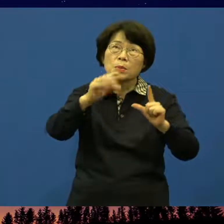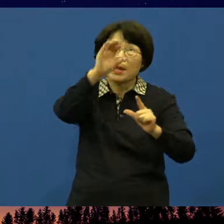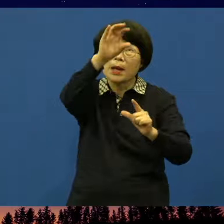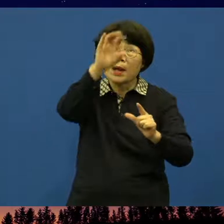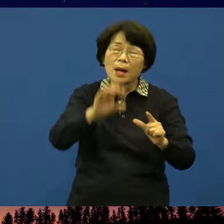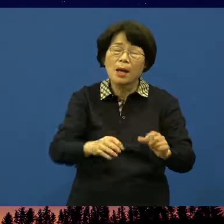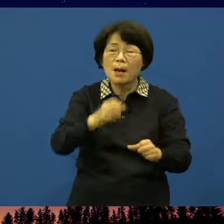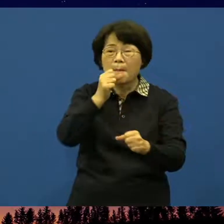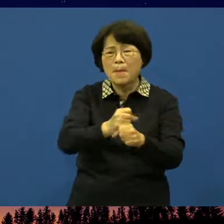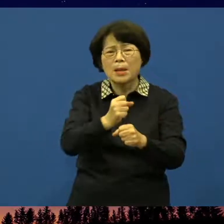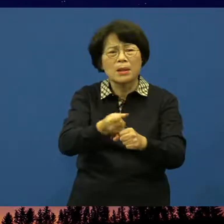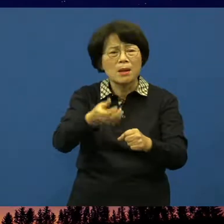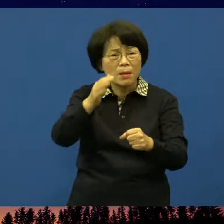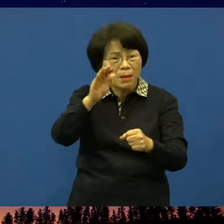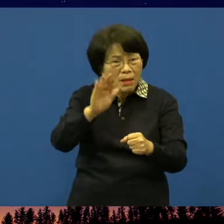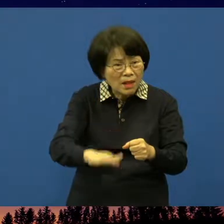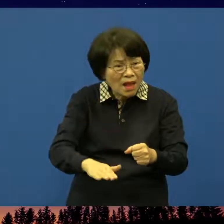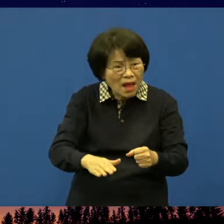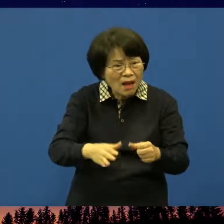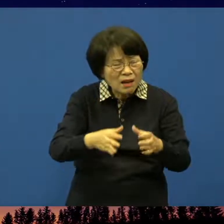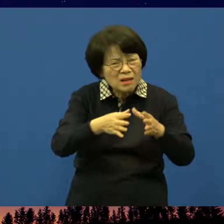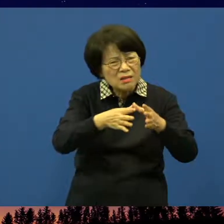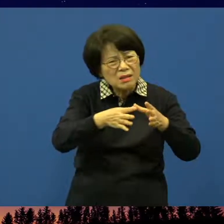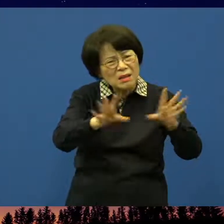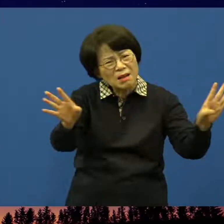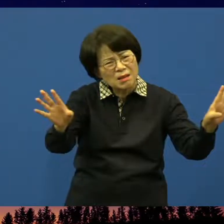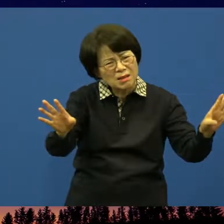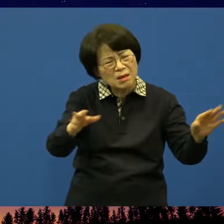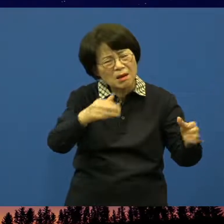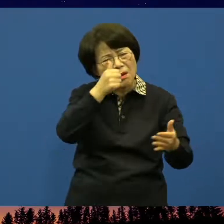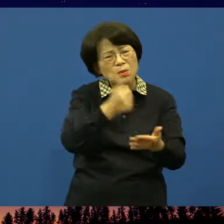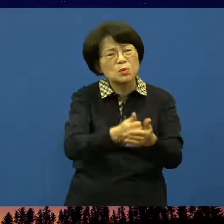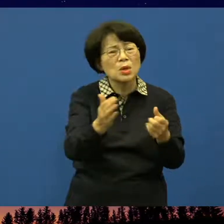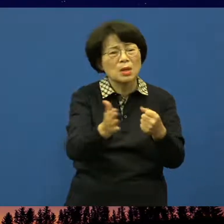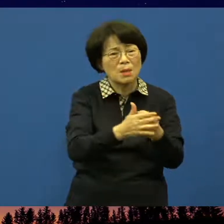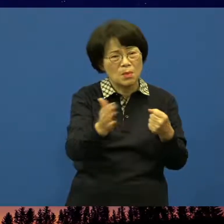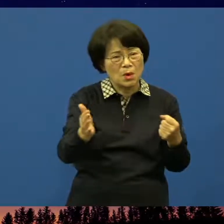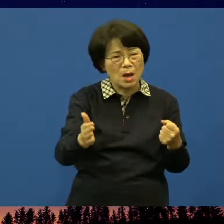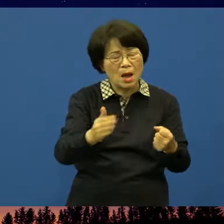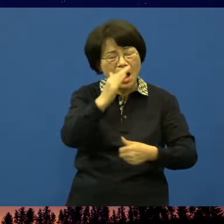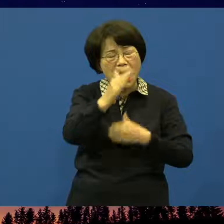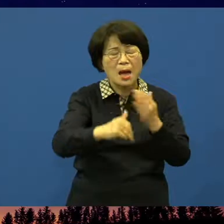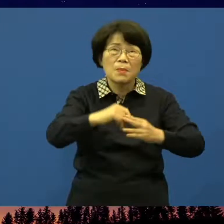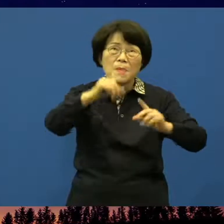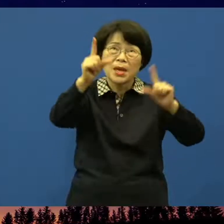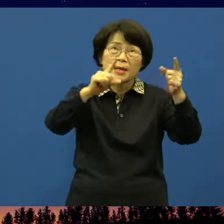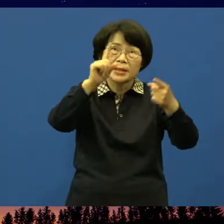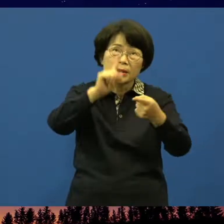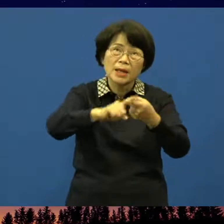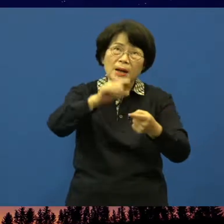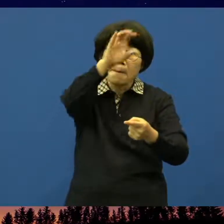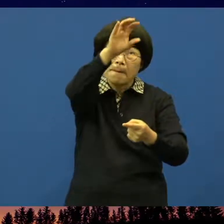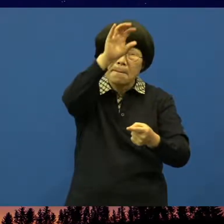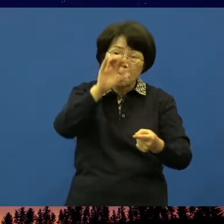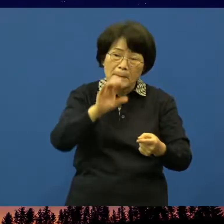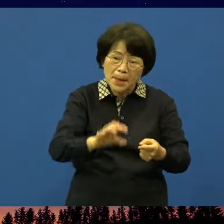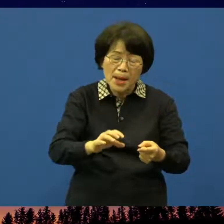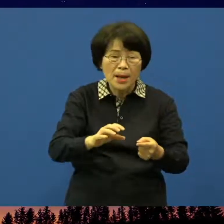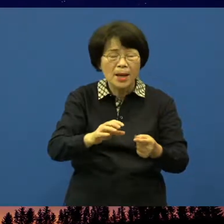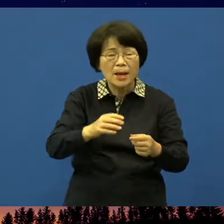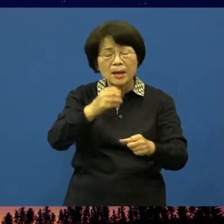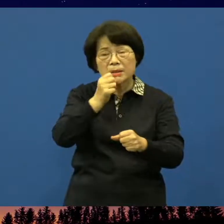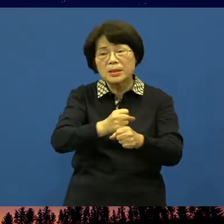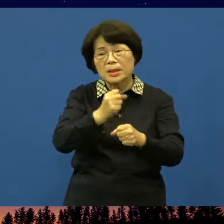하나님의 형상에 깨어져 버렸잖아요. 너무 여러분, 하나님의 형상대로 지음받았다는 말은 거의 신적인 삶을 살도록